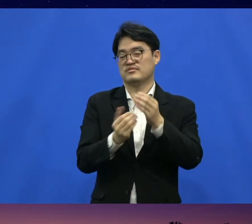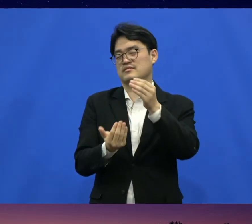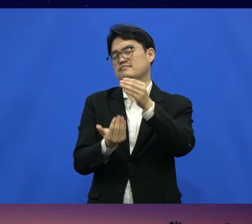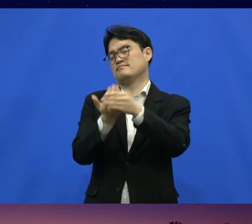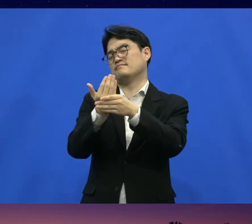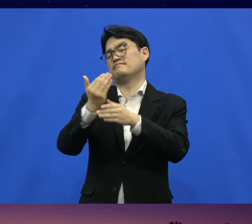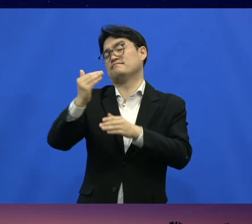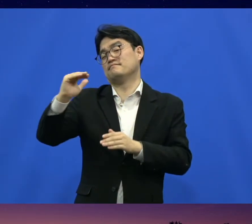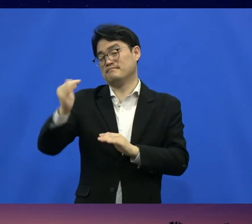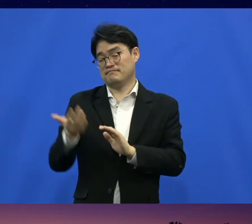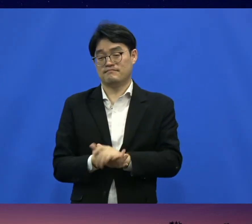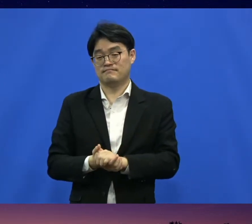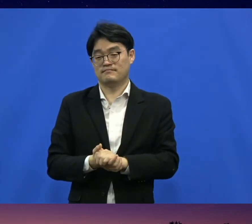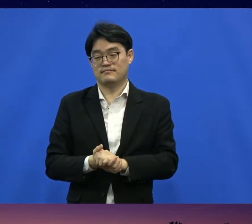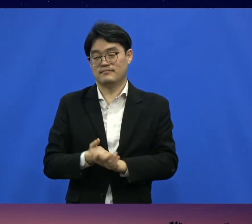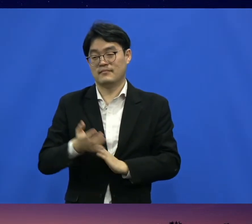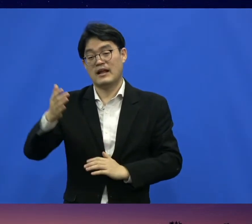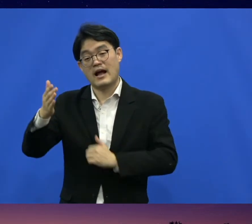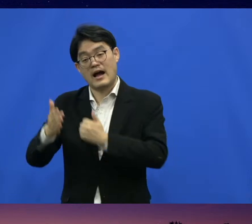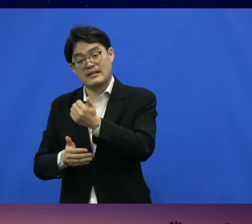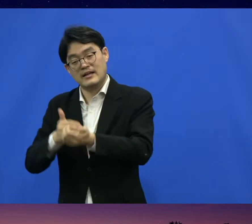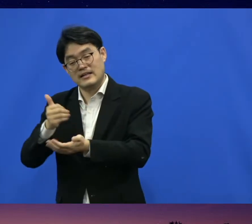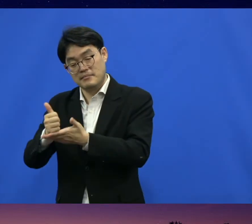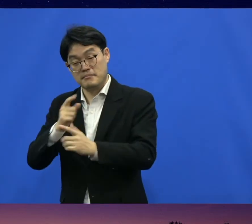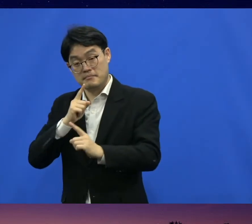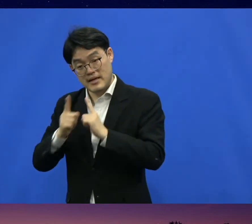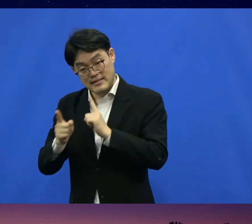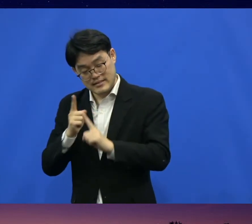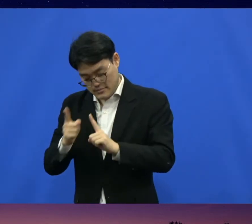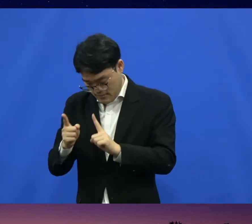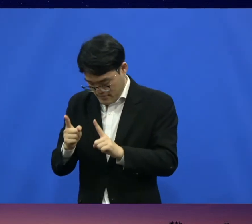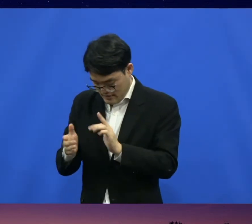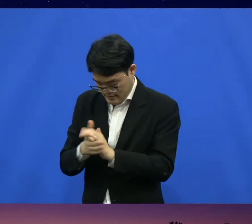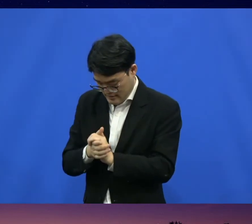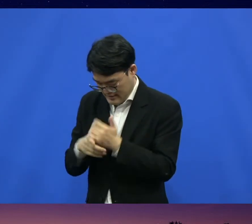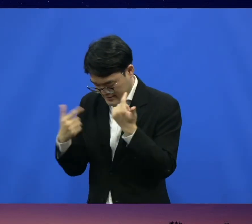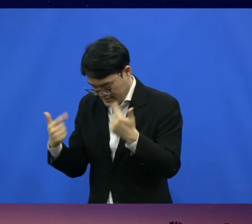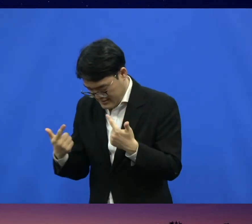그래서 말씀 앞에 머물러 있는 훈련을 해야 된다는 거예요.